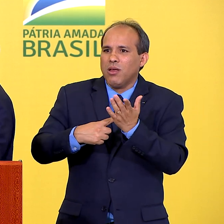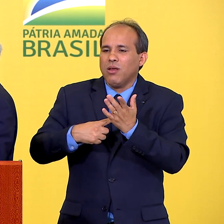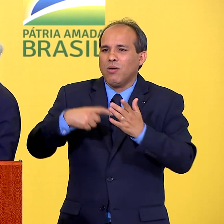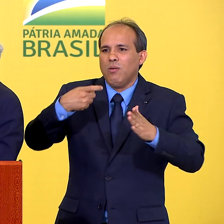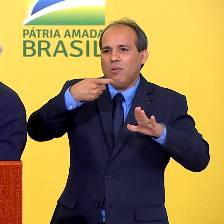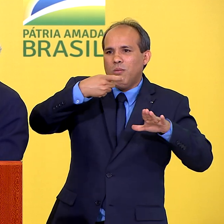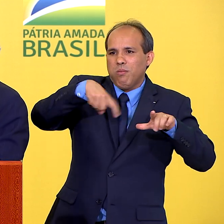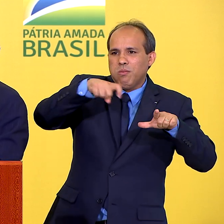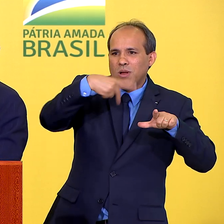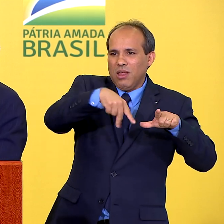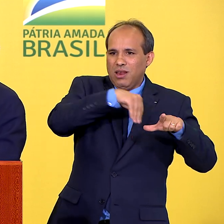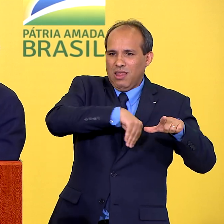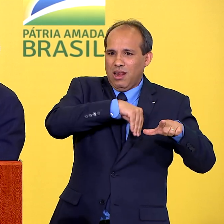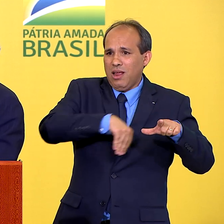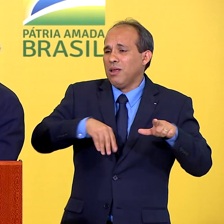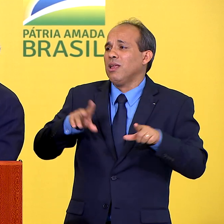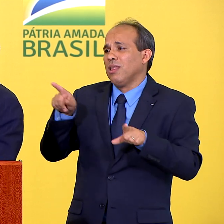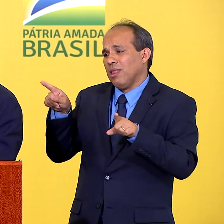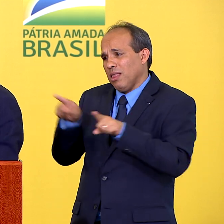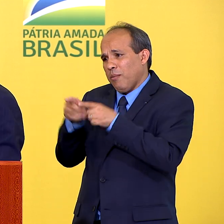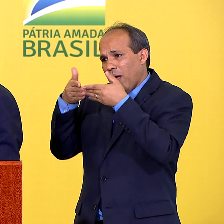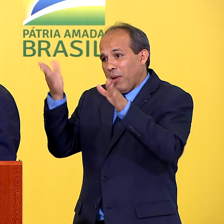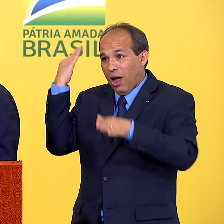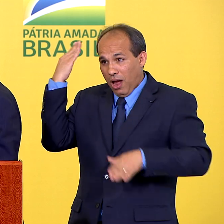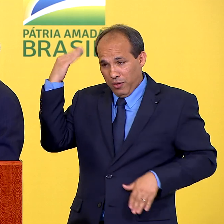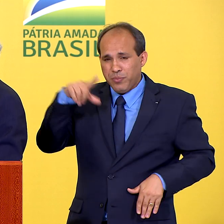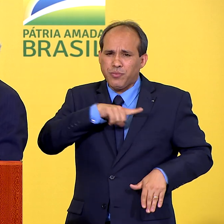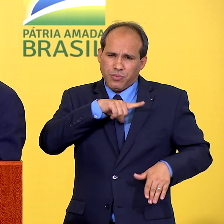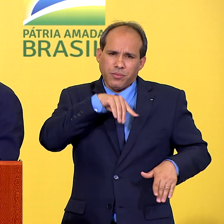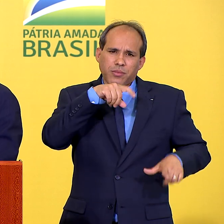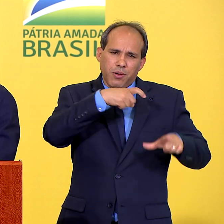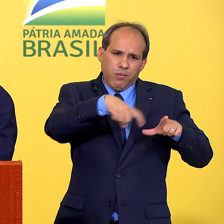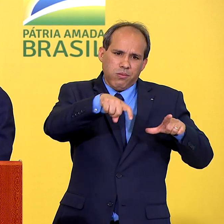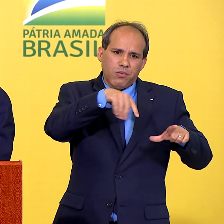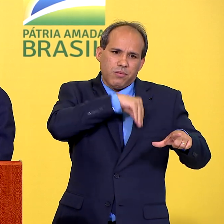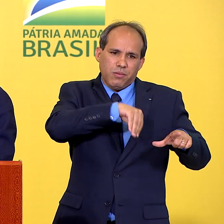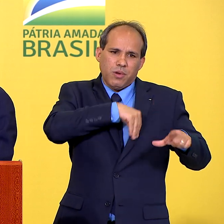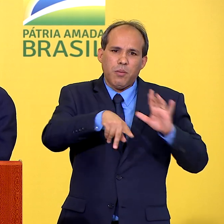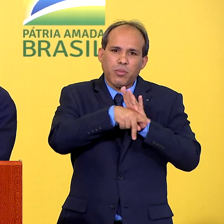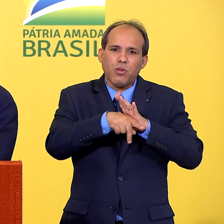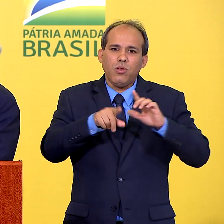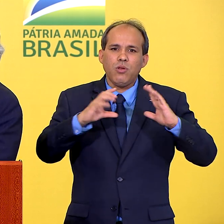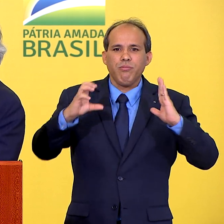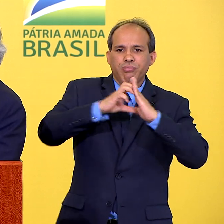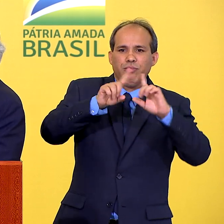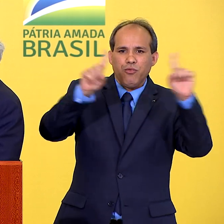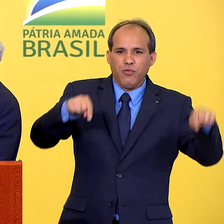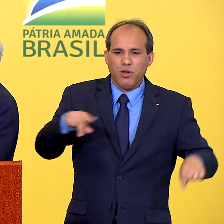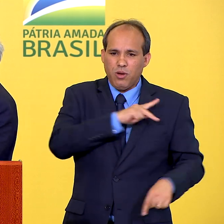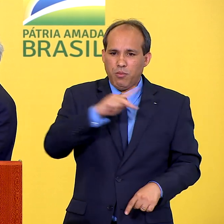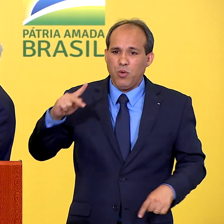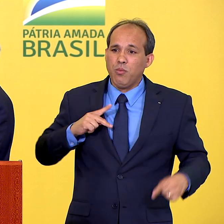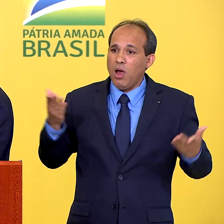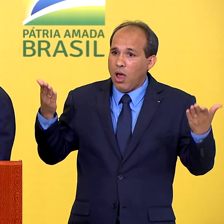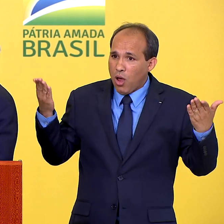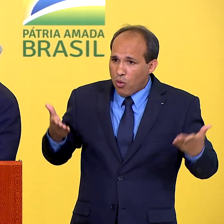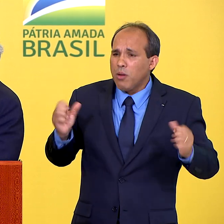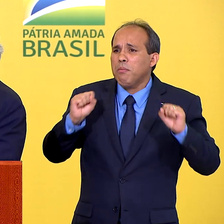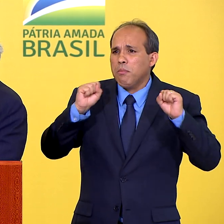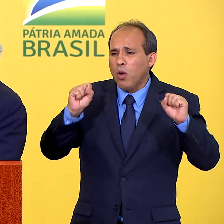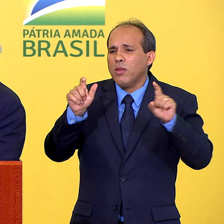uma inovação nossa. Quer dizer, havia o crédito consignado antes para o funcionário público, agora nós usamos justamente quem